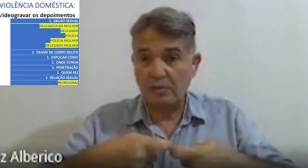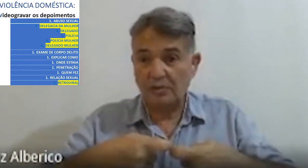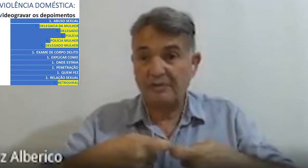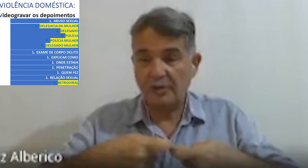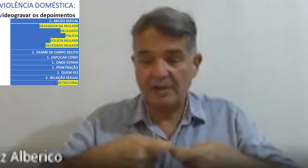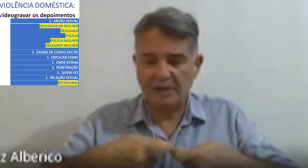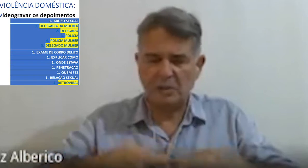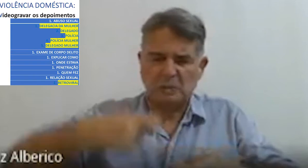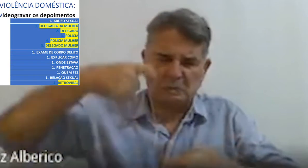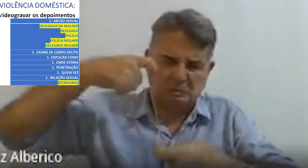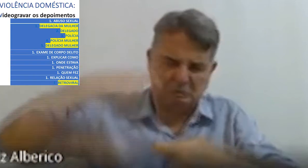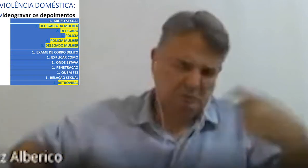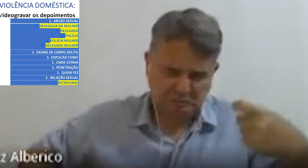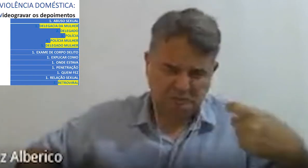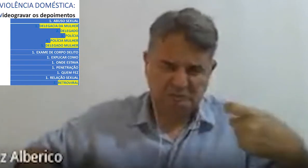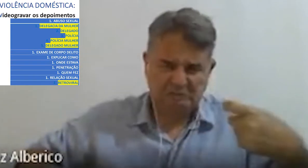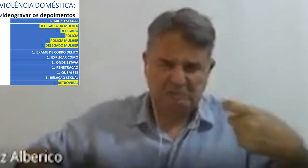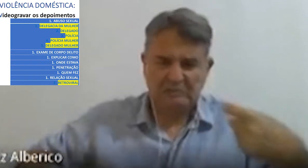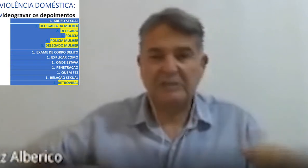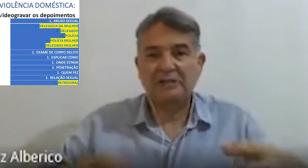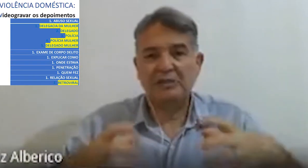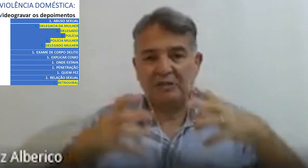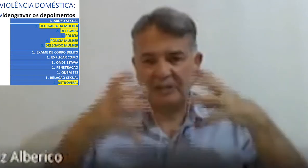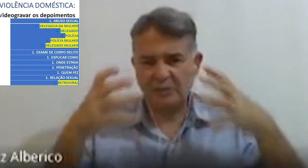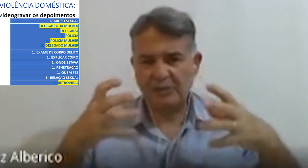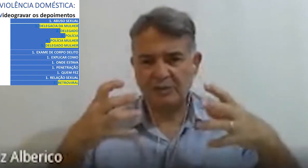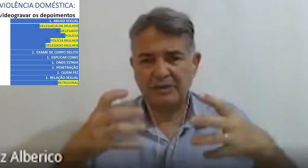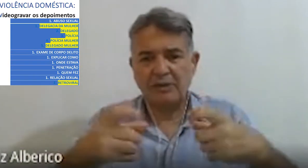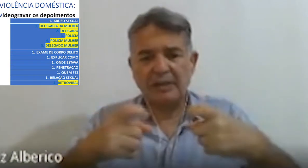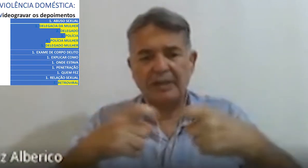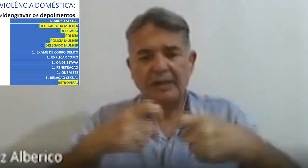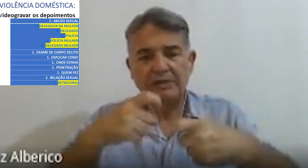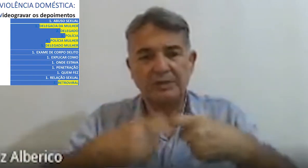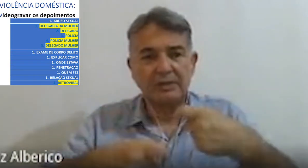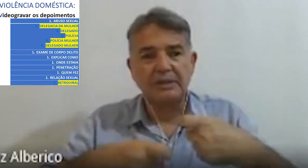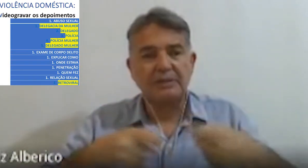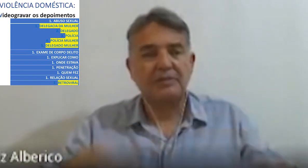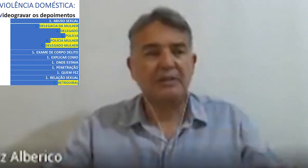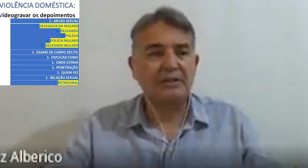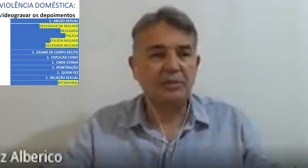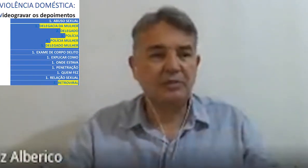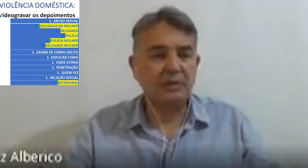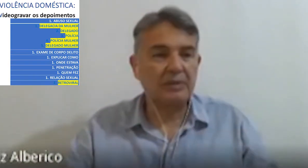da violência. Então, e aí você faz a expressão facial carregada e faz esse movimento.